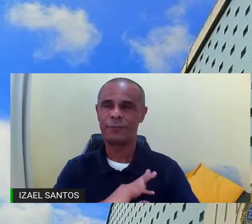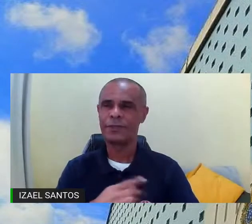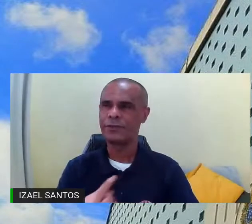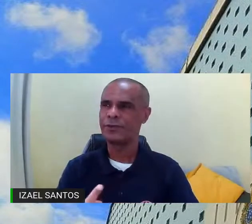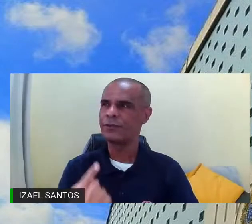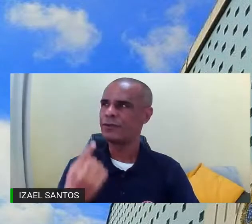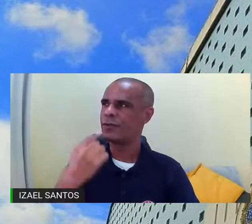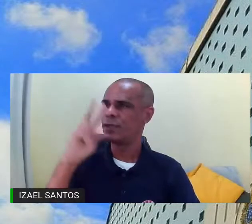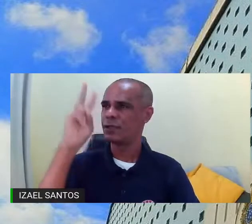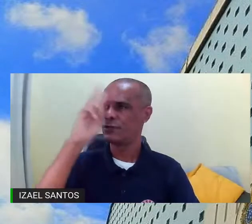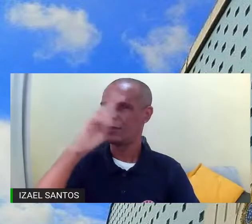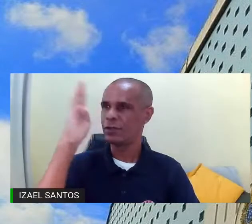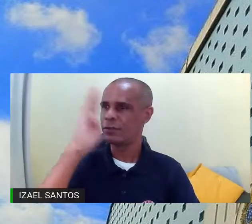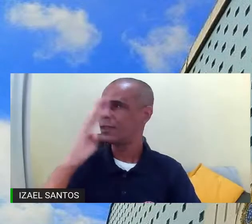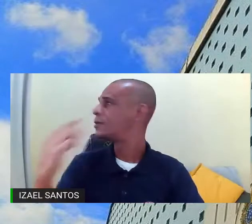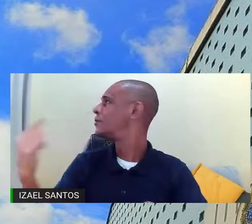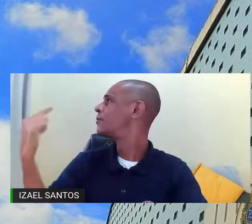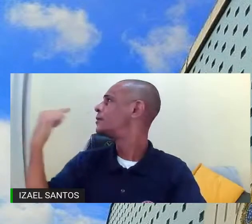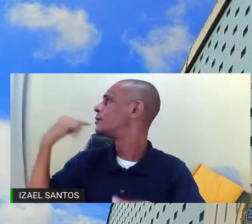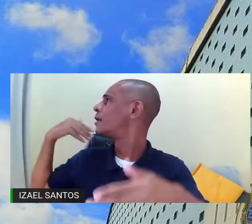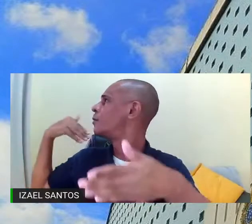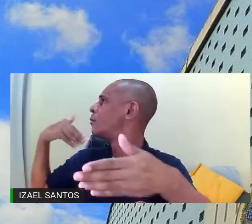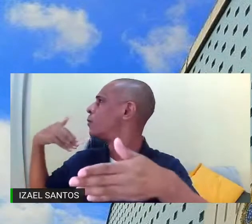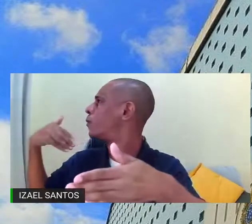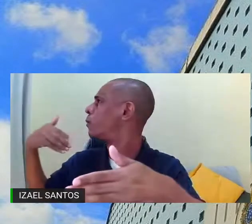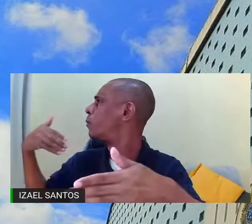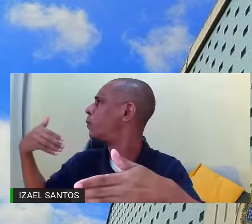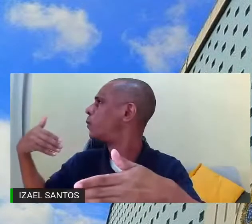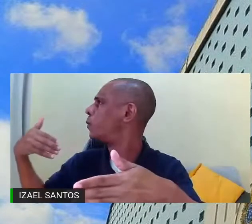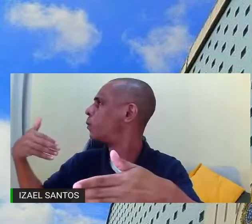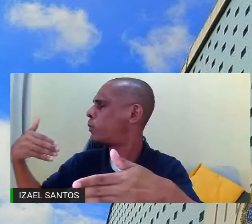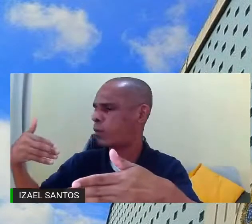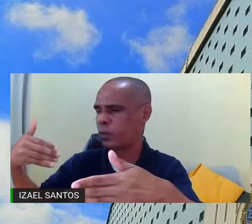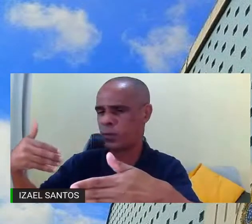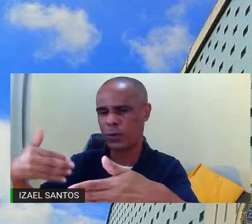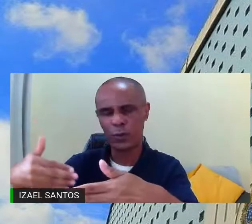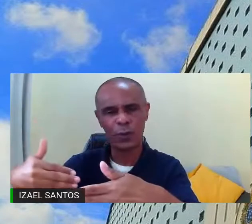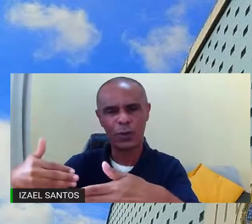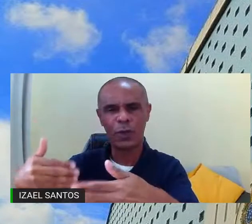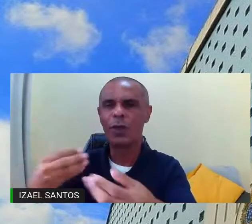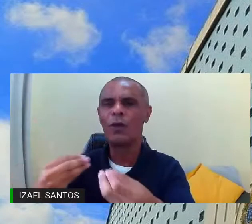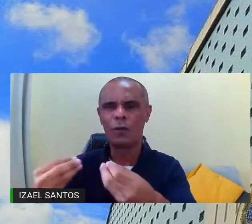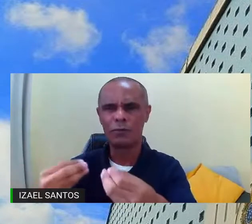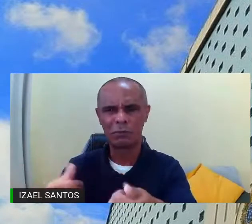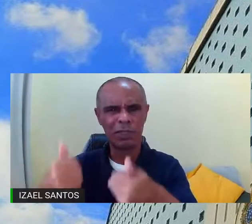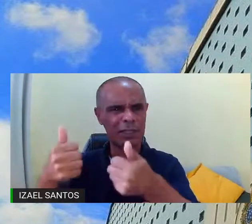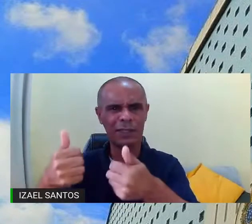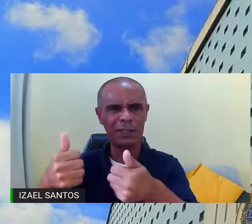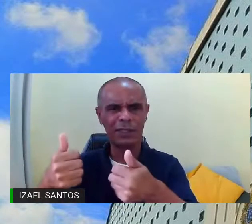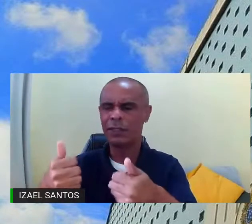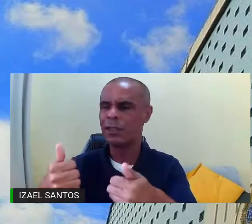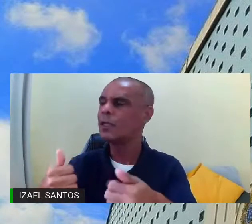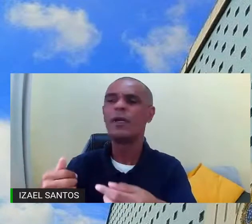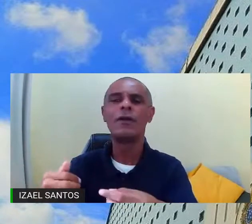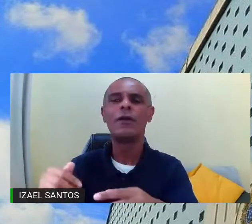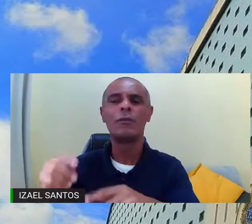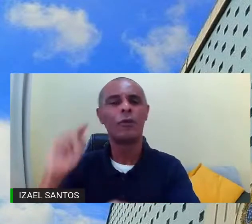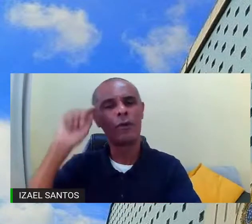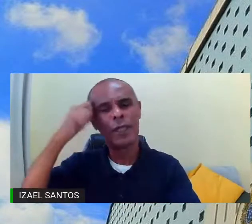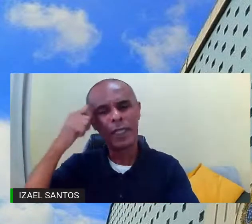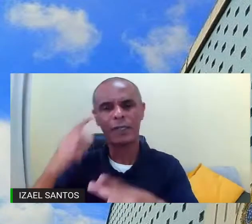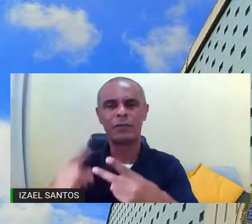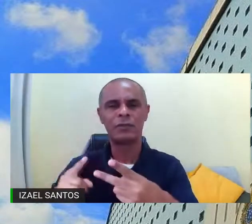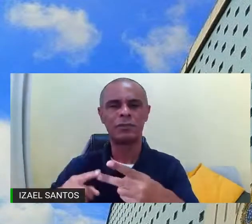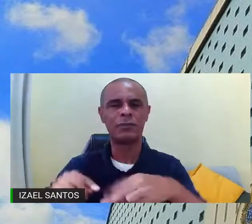de restrição à educação e as melhores condições de vida das classes trabalhadoras, aos negros, as reivindicações de